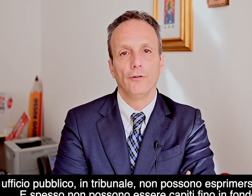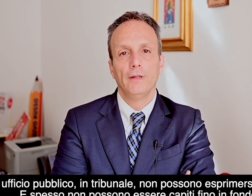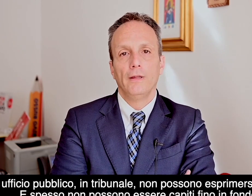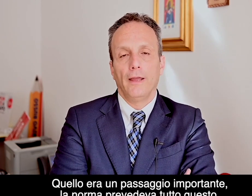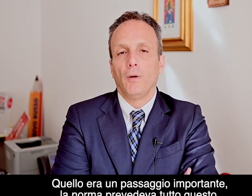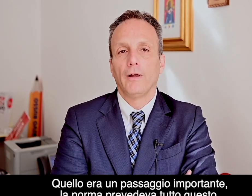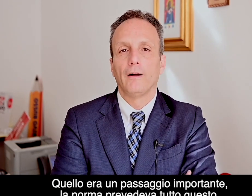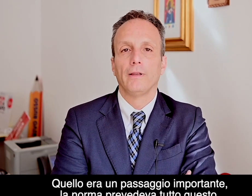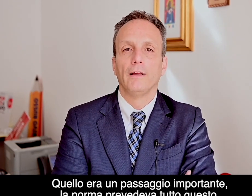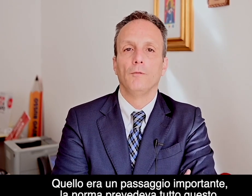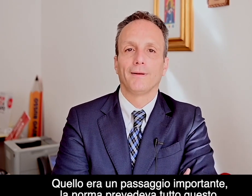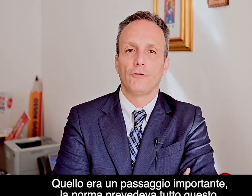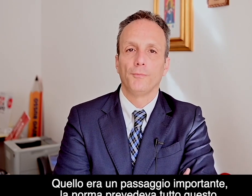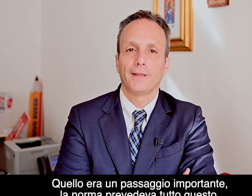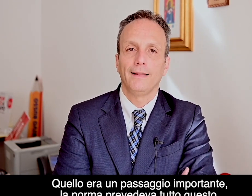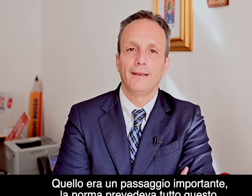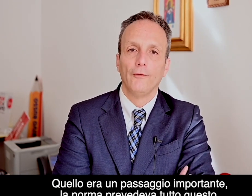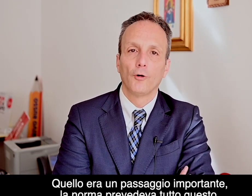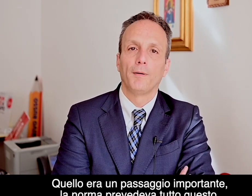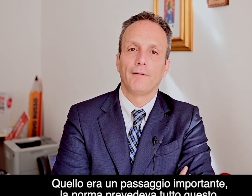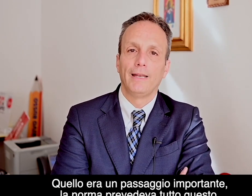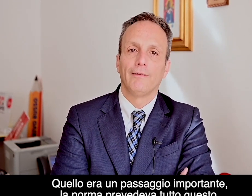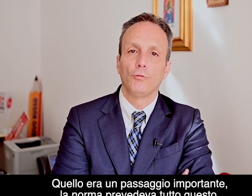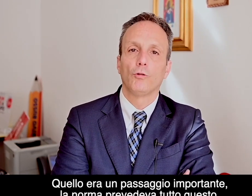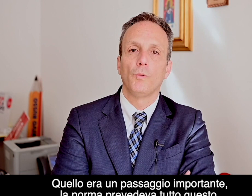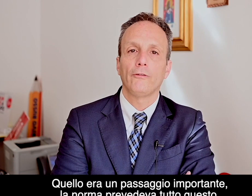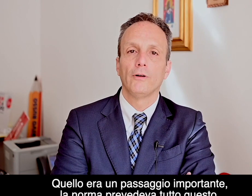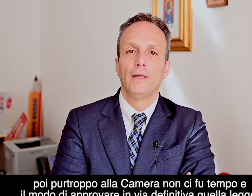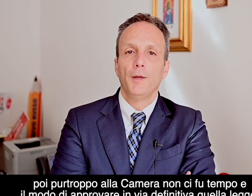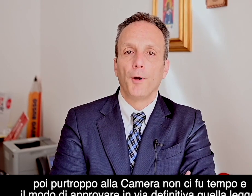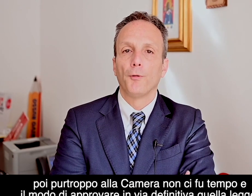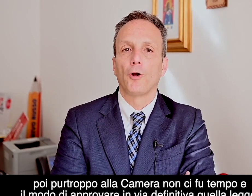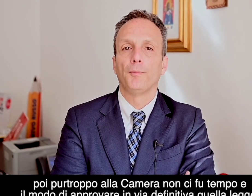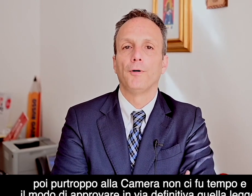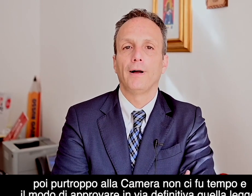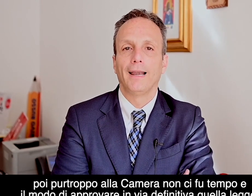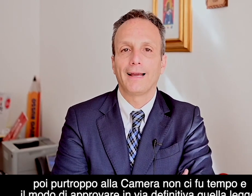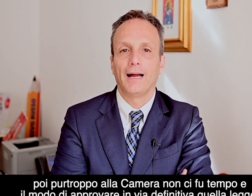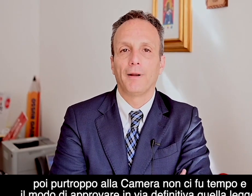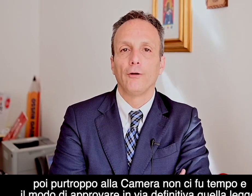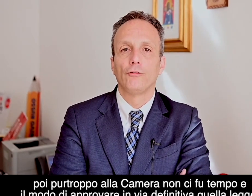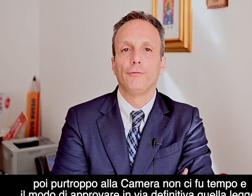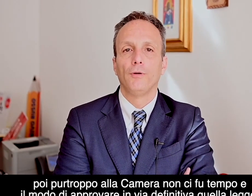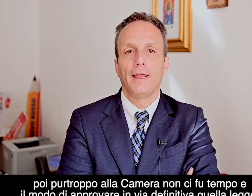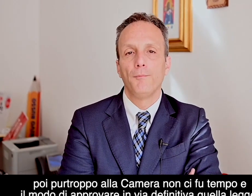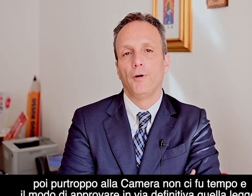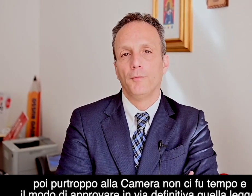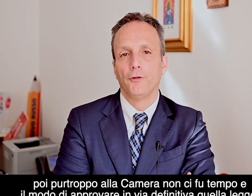ecco quello era un passaggio importante la norma prevedeva tutto questo poi purtroppo alla camera non ci fu il tempo e il modo di